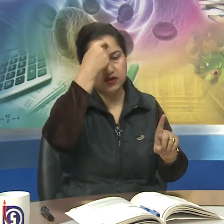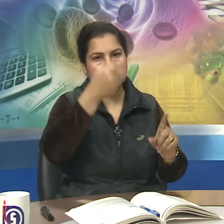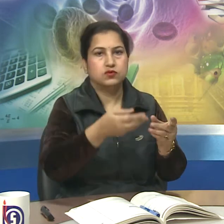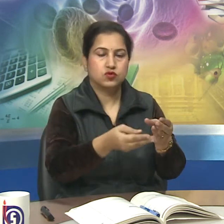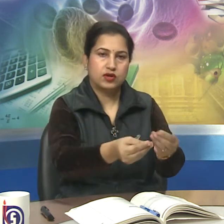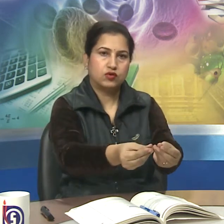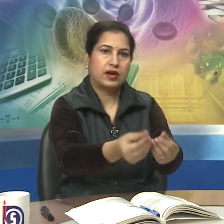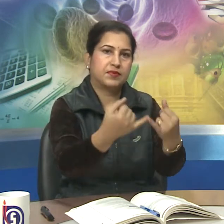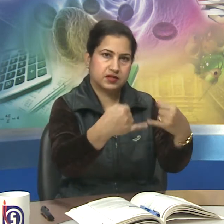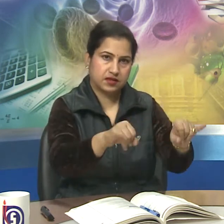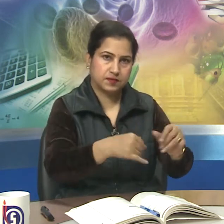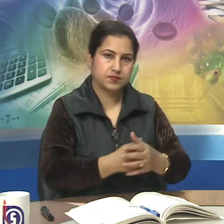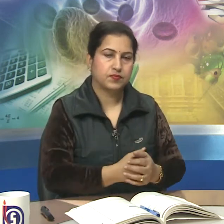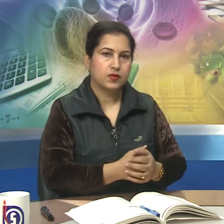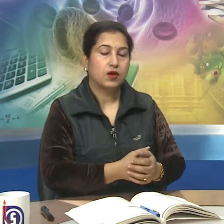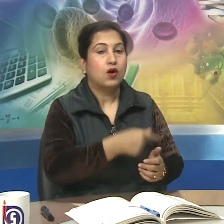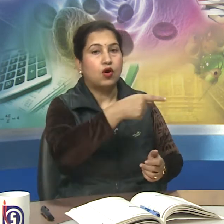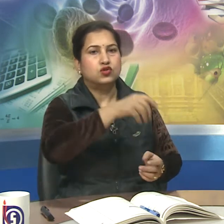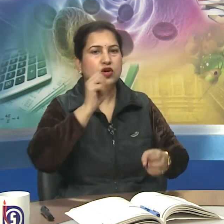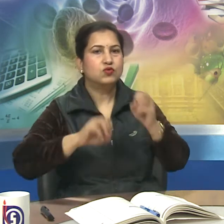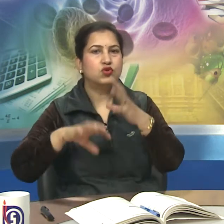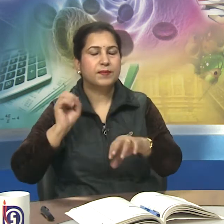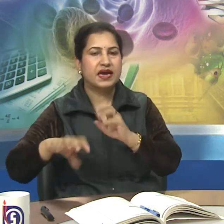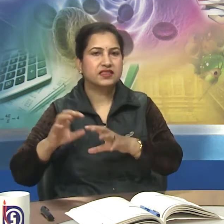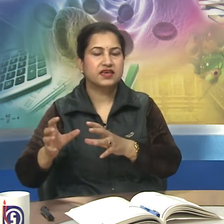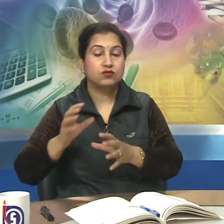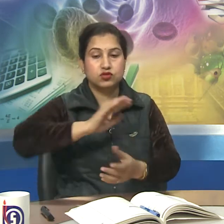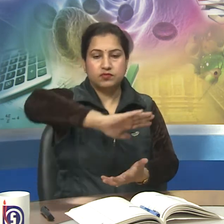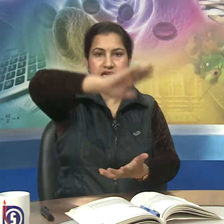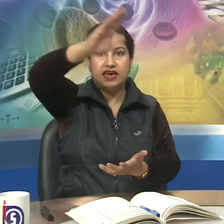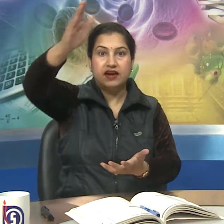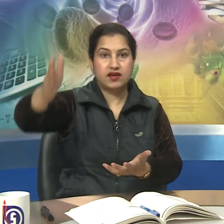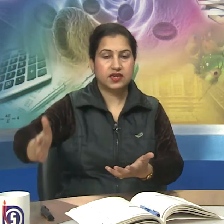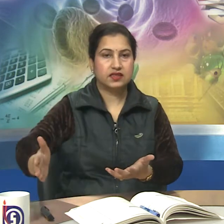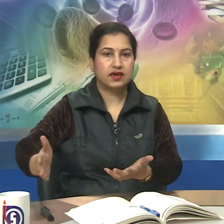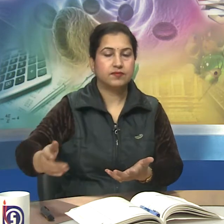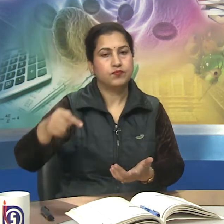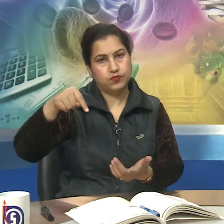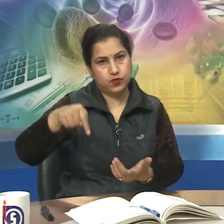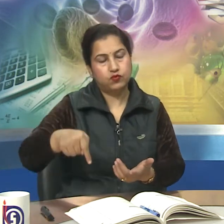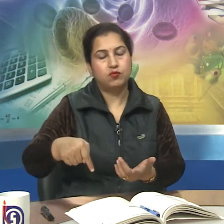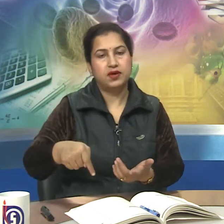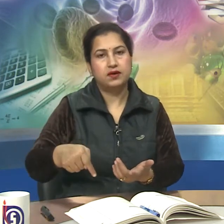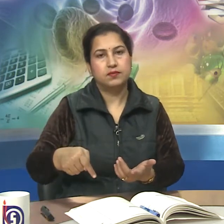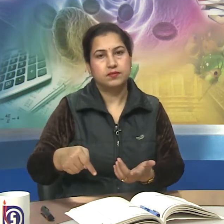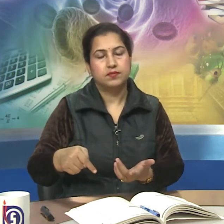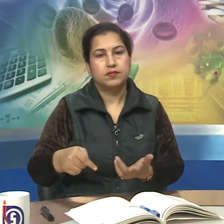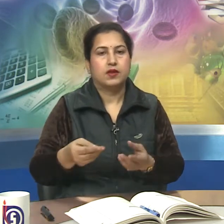भी सड़कों खराब करती हैं और जो हम कूड़ा फेंकते हैं वह ढेर लग जाता है तो वह भी कि